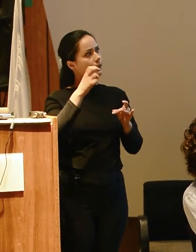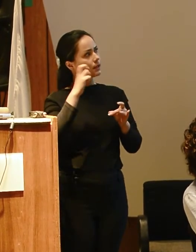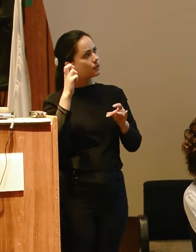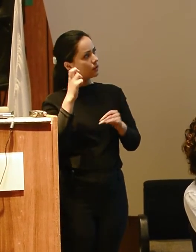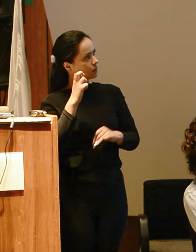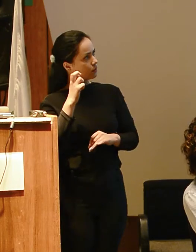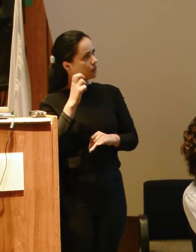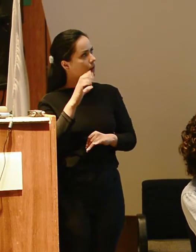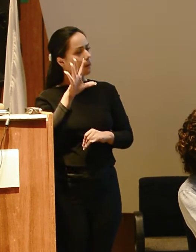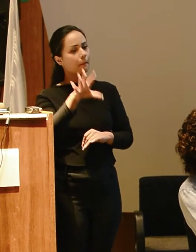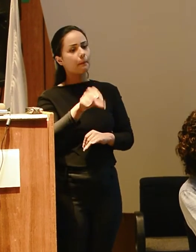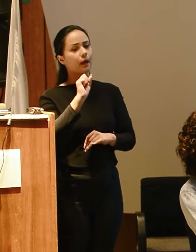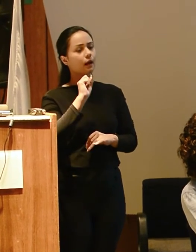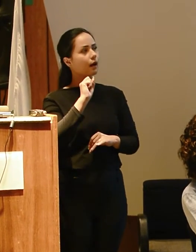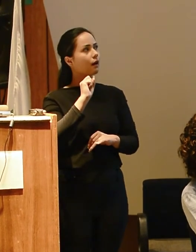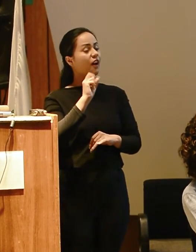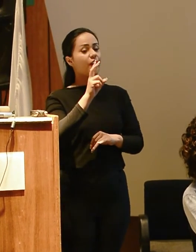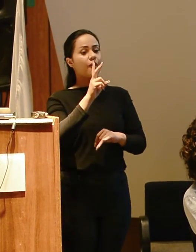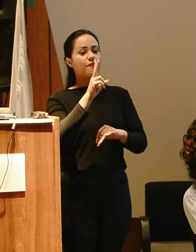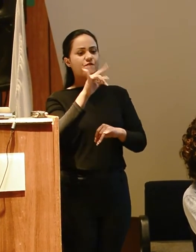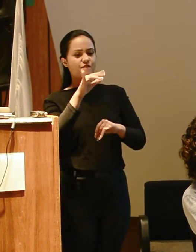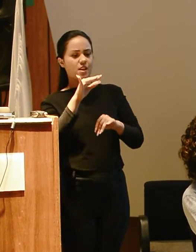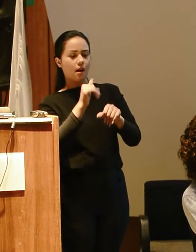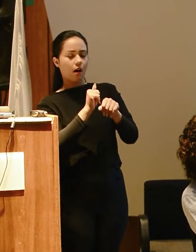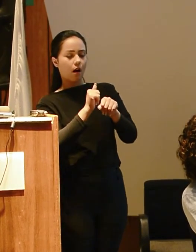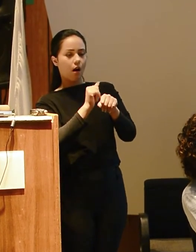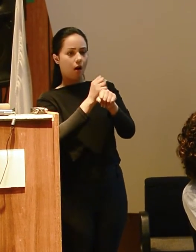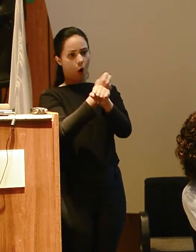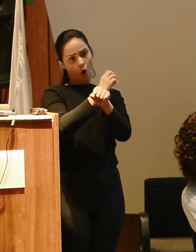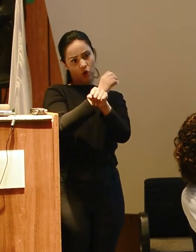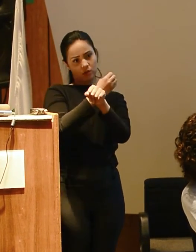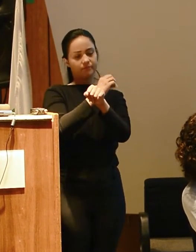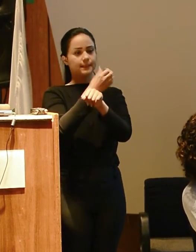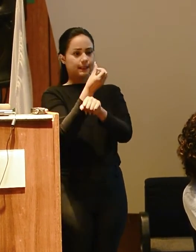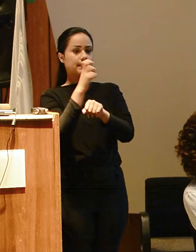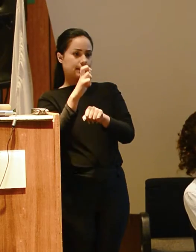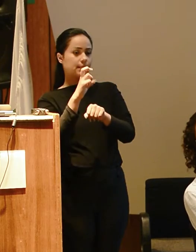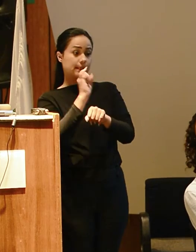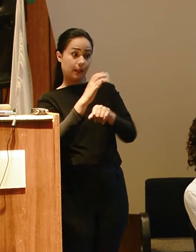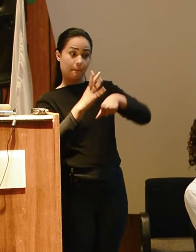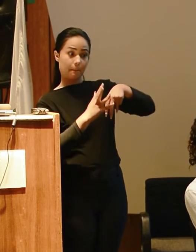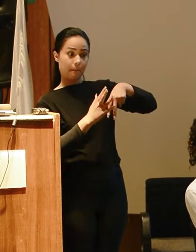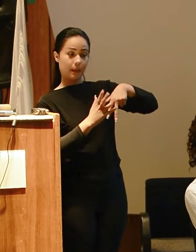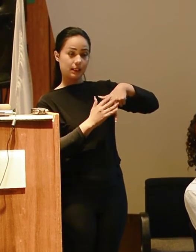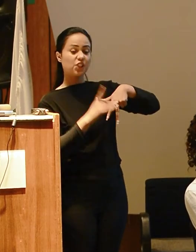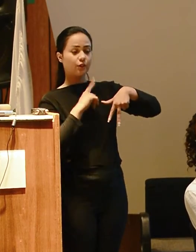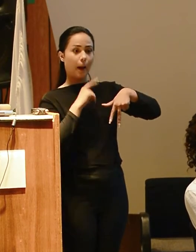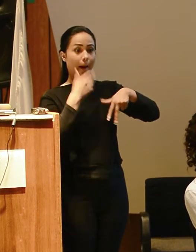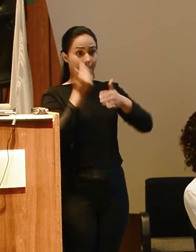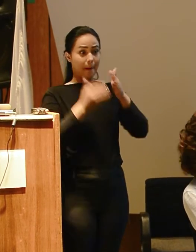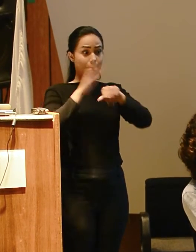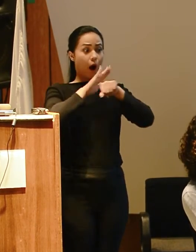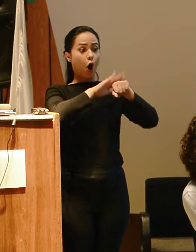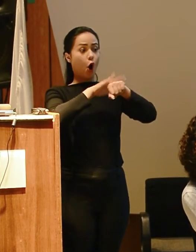exemplo, pode pegar até uma via óssea de 65, mas, por exemplo, se o paciente tiver uma perda bem maior, de